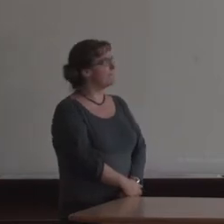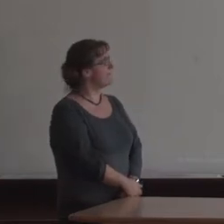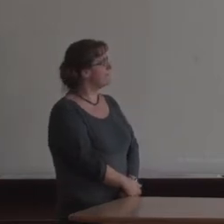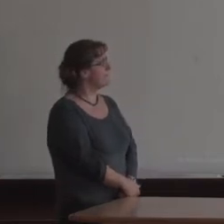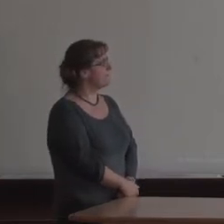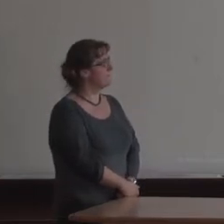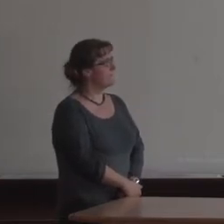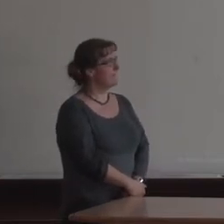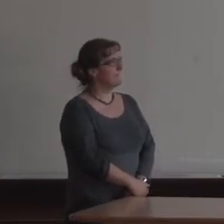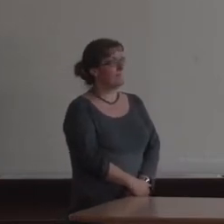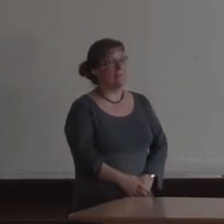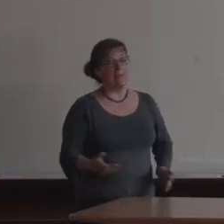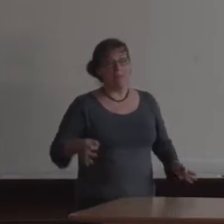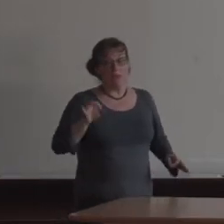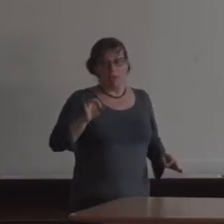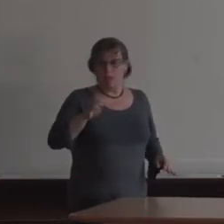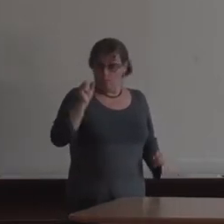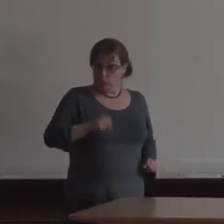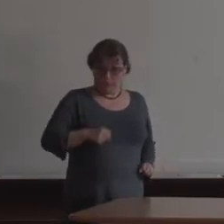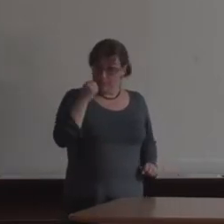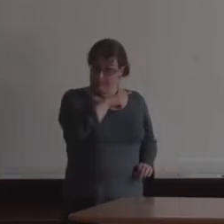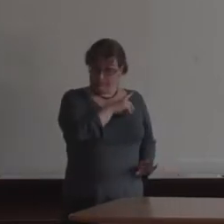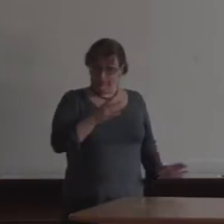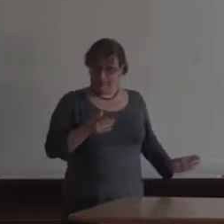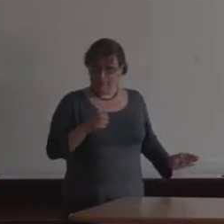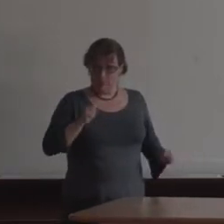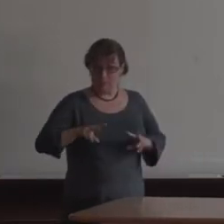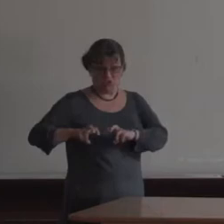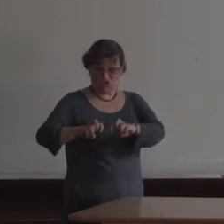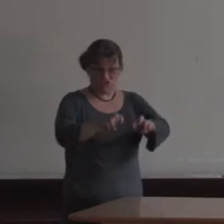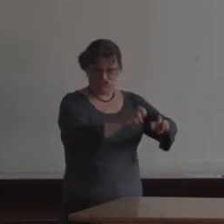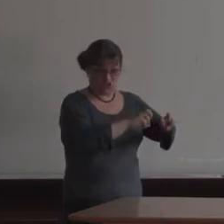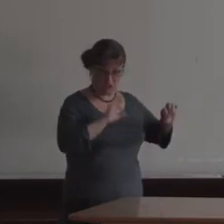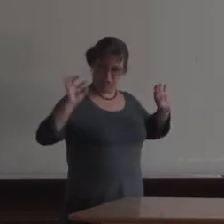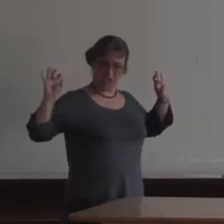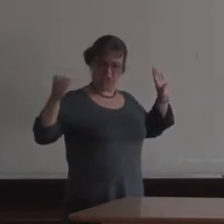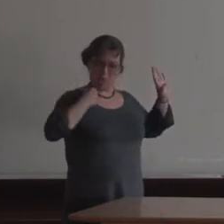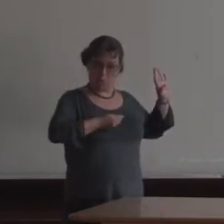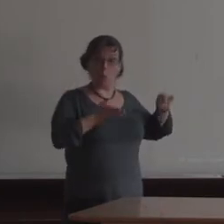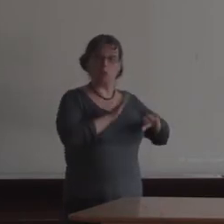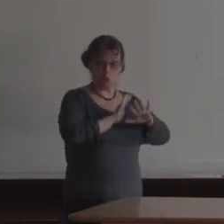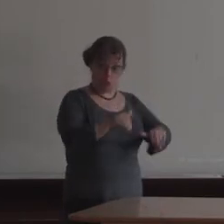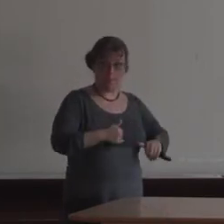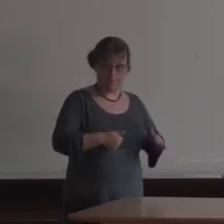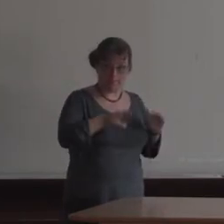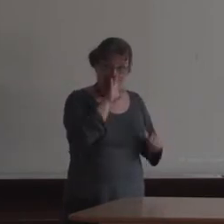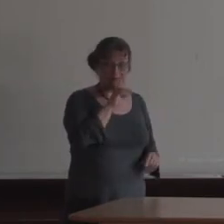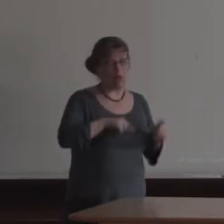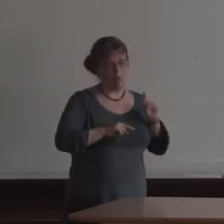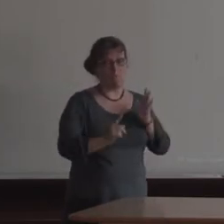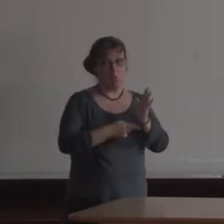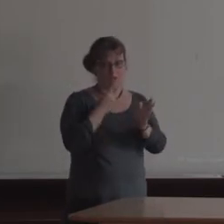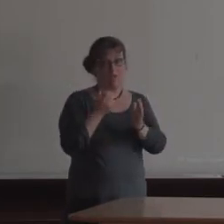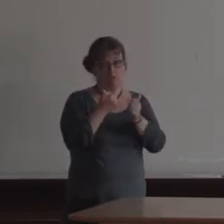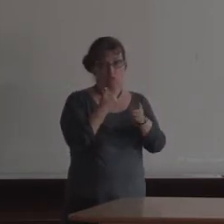Vrai, ça ne trouve pas tout. Vu que c'est une exploration, c'est possible qu'il ne trouve pas certains chemins ou qu'il ne trouve pas du premier coup. Justement, peut-être au